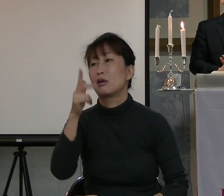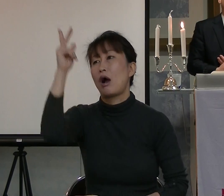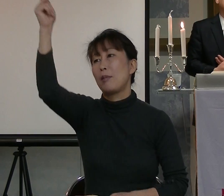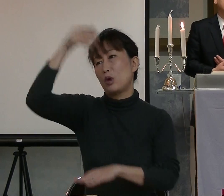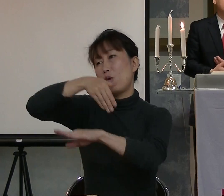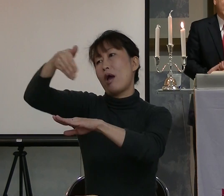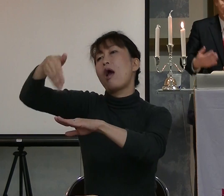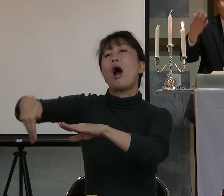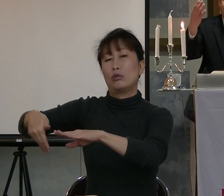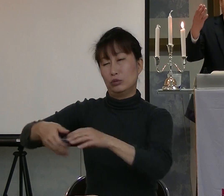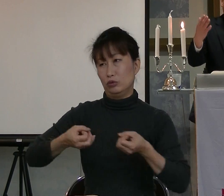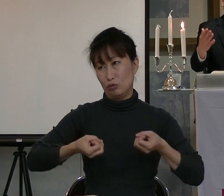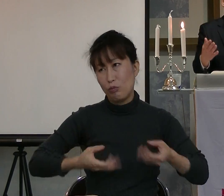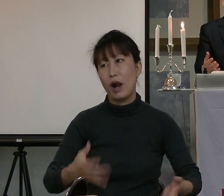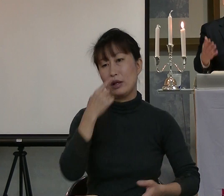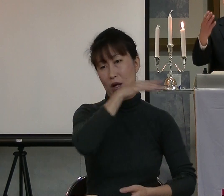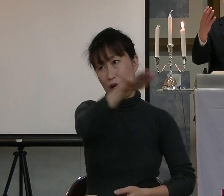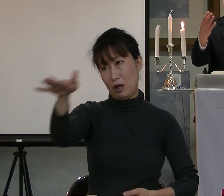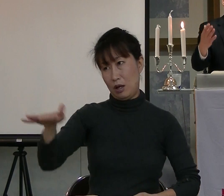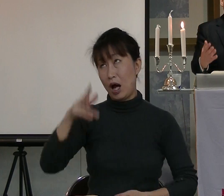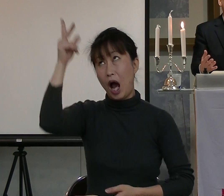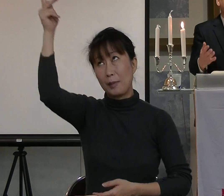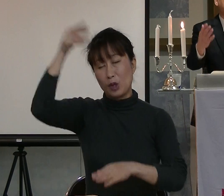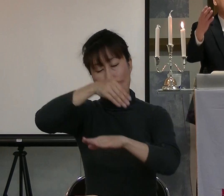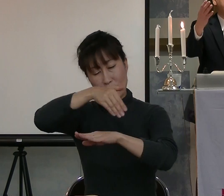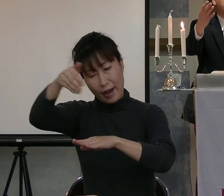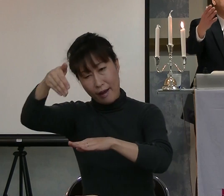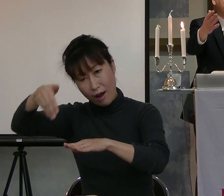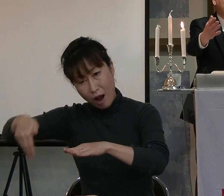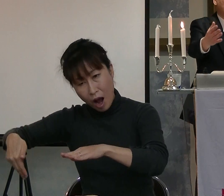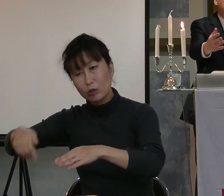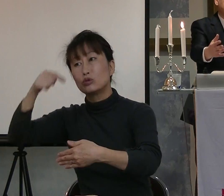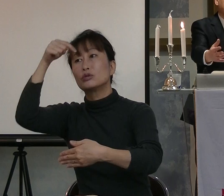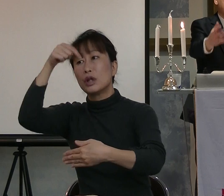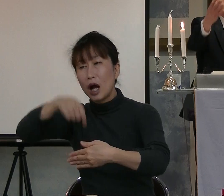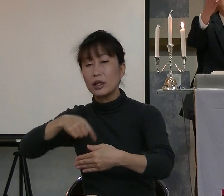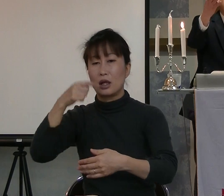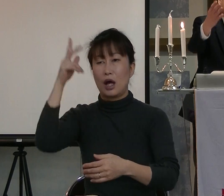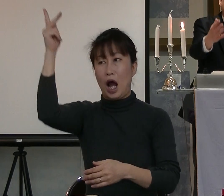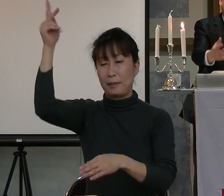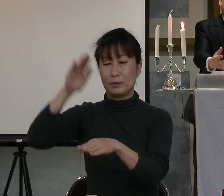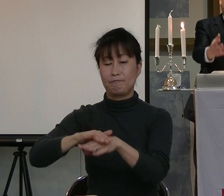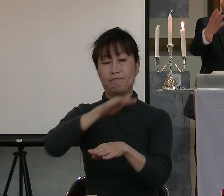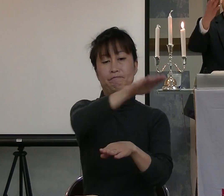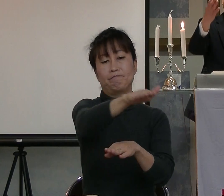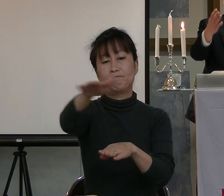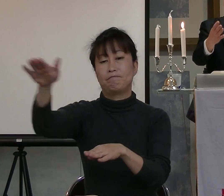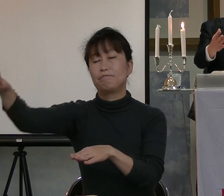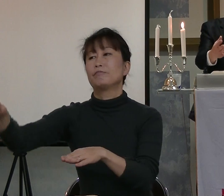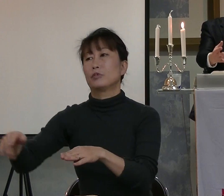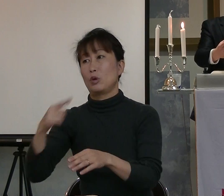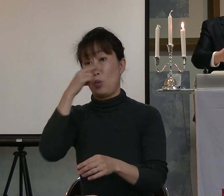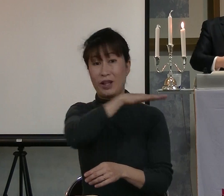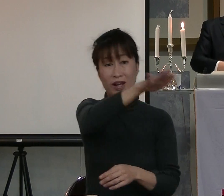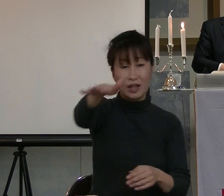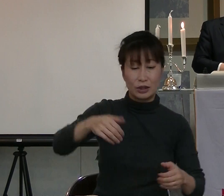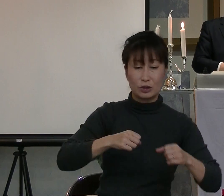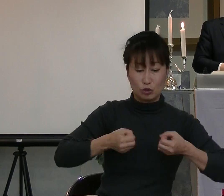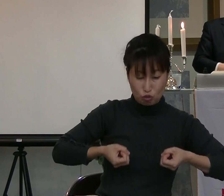れ、神様のこう計画の中で我々は神が手を伸ばし、私たちを生きるものにしてくださ